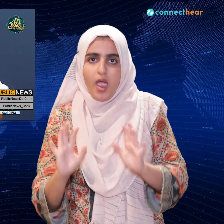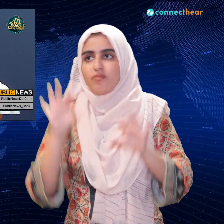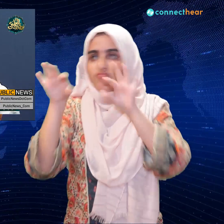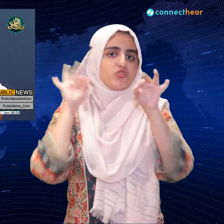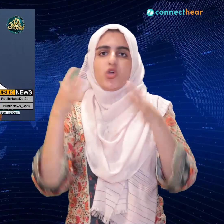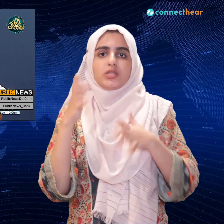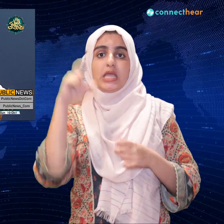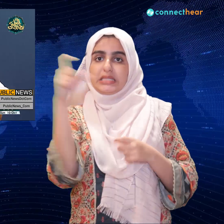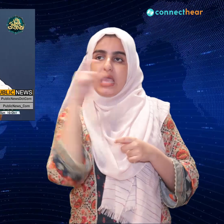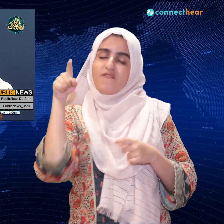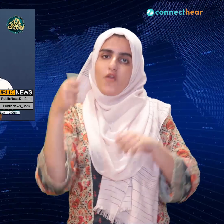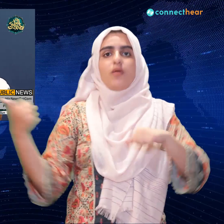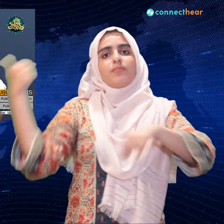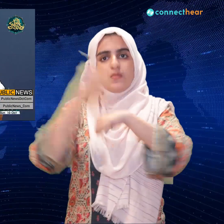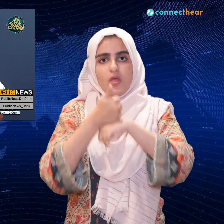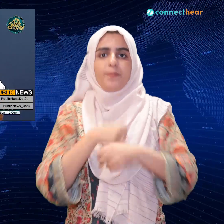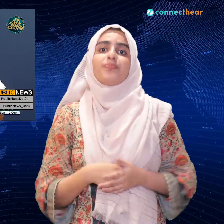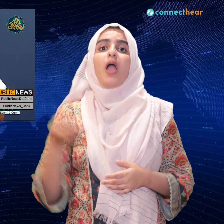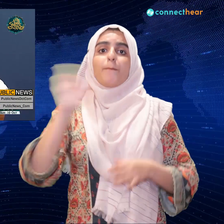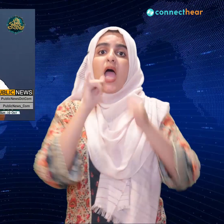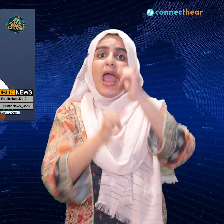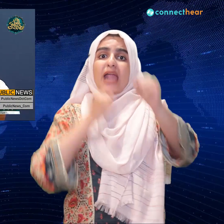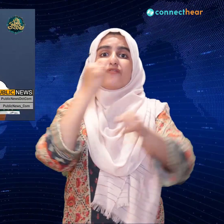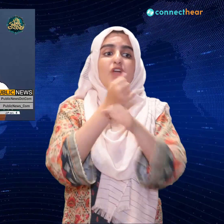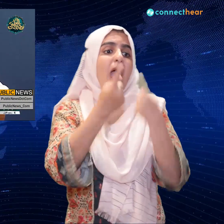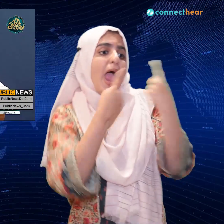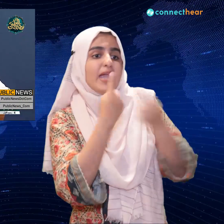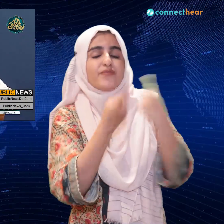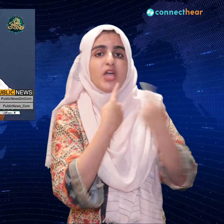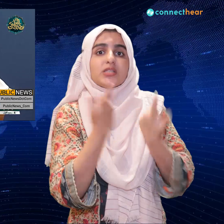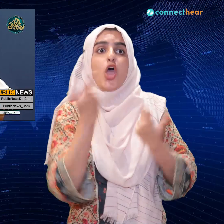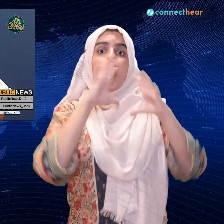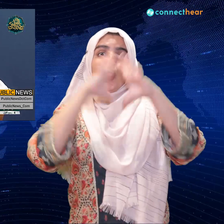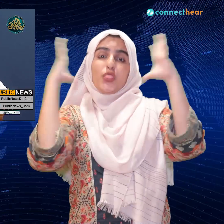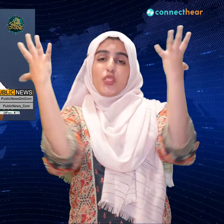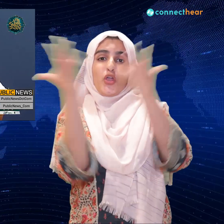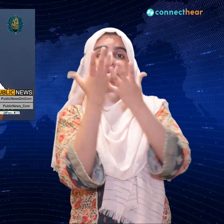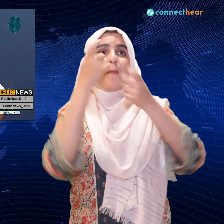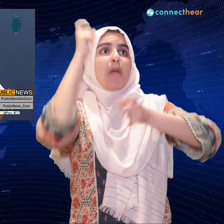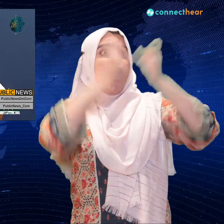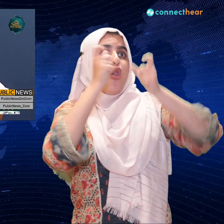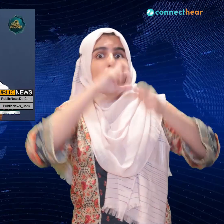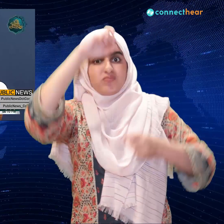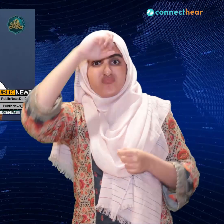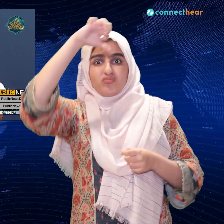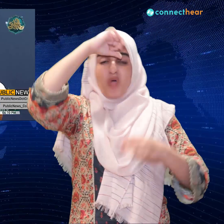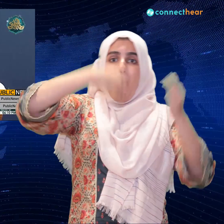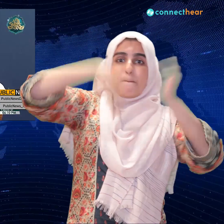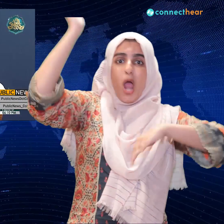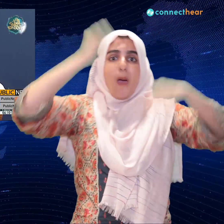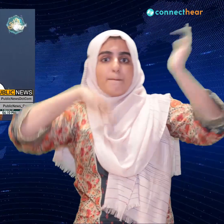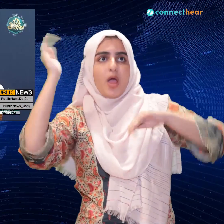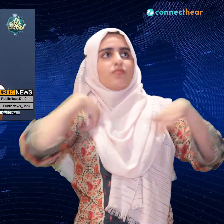آدمی. اس کے اوپر ایک انٹرنیشنل ایڈوائزری بورڈ بنے گا جس میں دنیا میں جو ٹاپ مسلمان اسکالرز ہیں ان کو ہم ایڈوائزری بورڈ کے